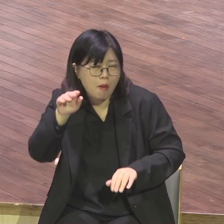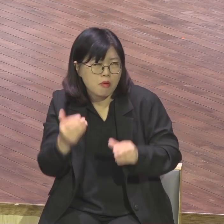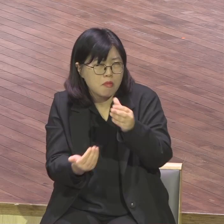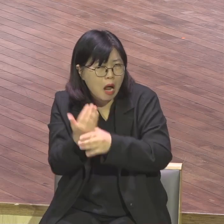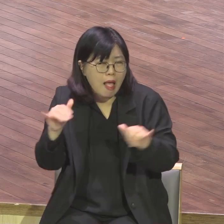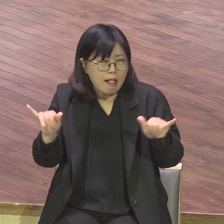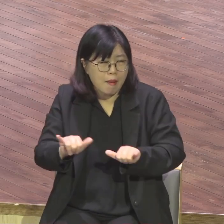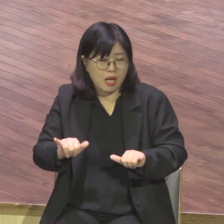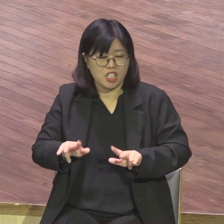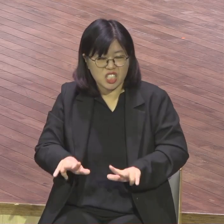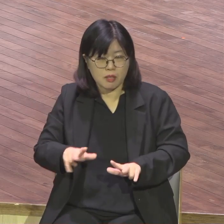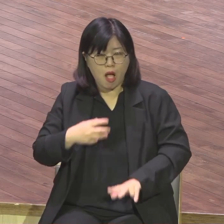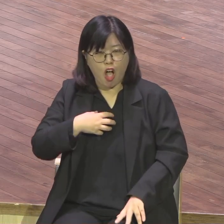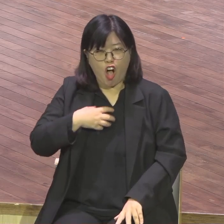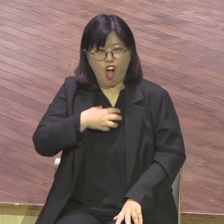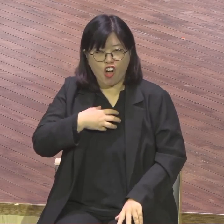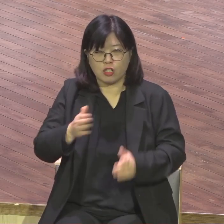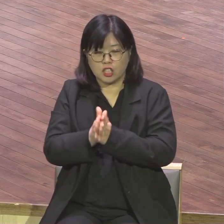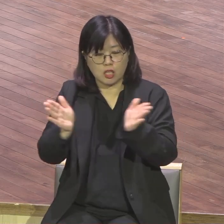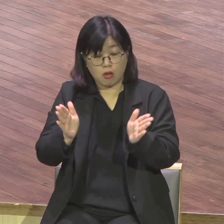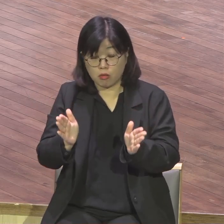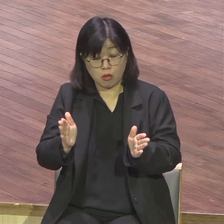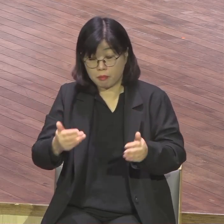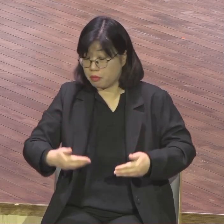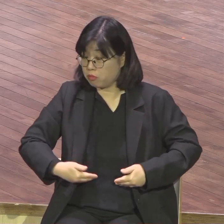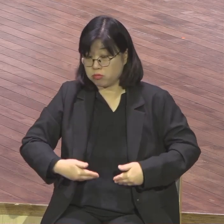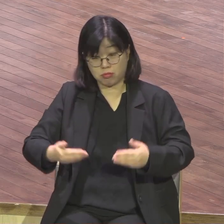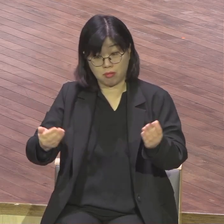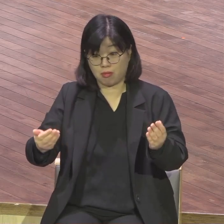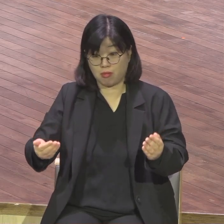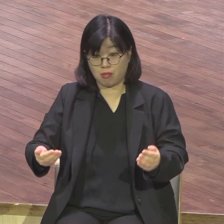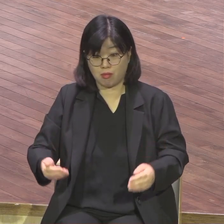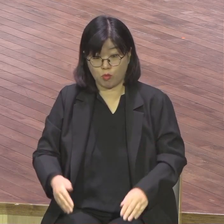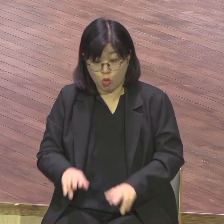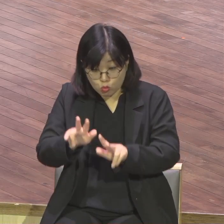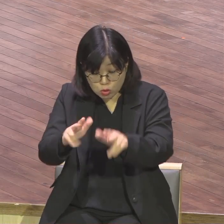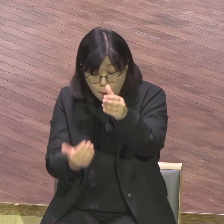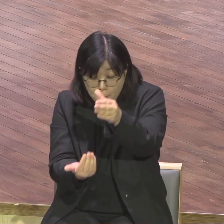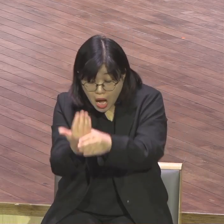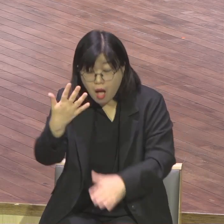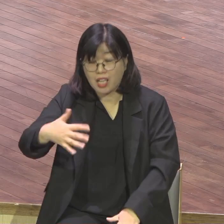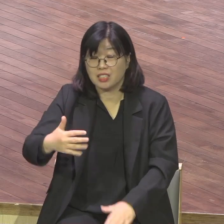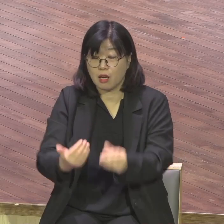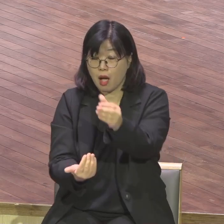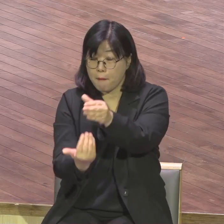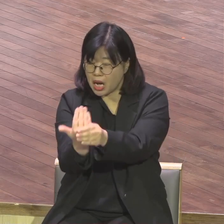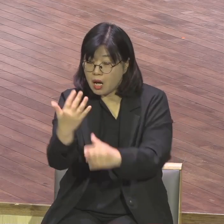일어나지도 않았는데 앞으로 일어날 것으로 상상하고 온갖 염려 걱정을 다 합니다.